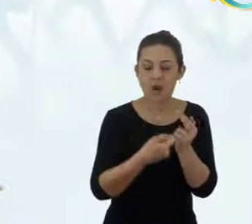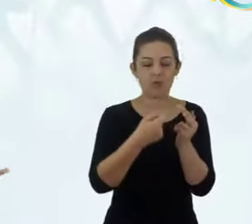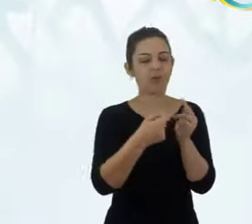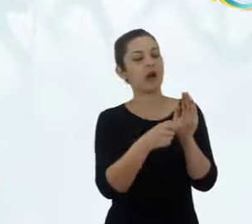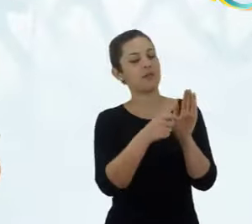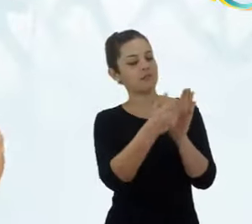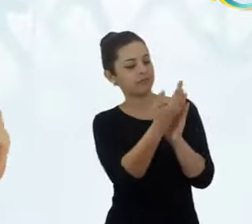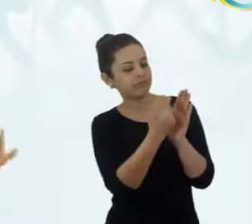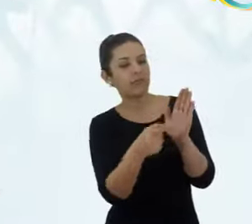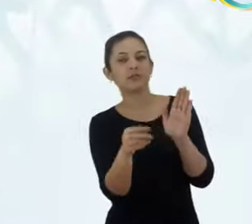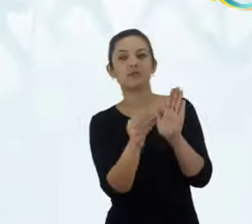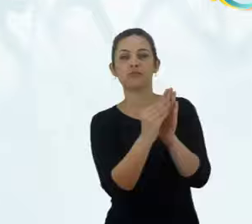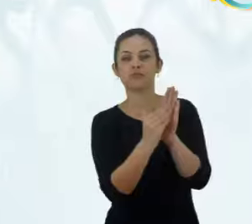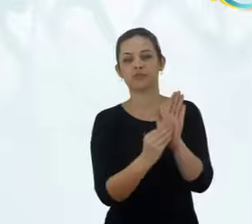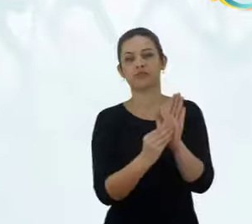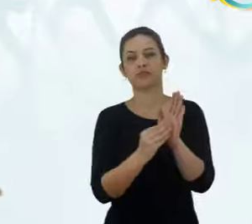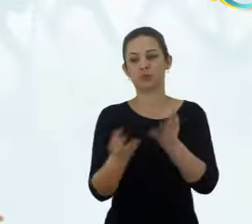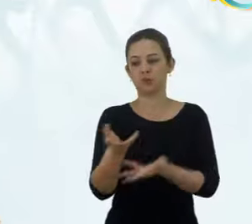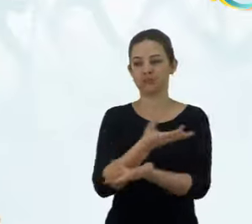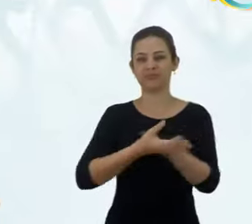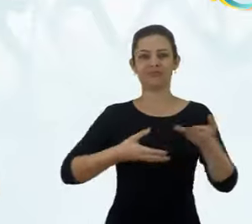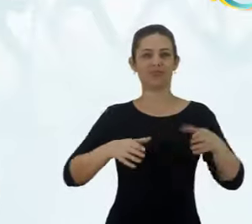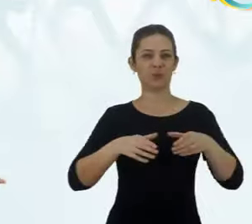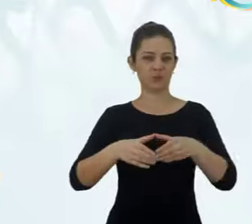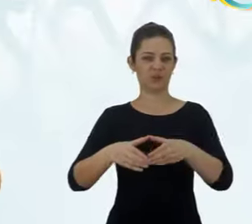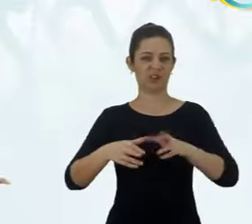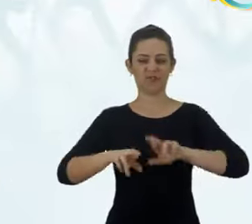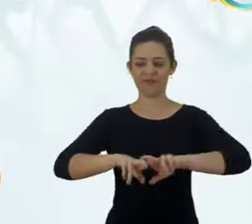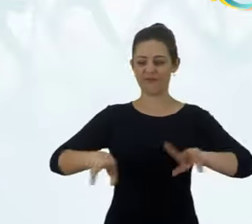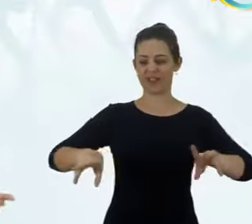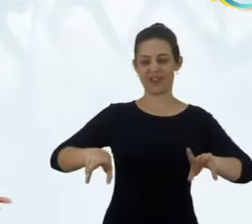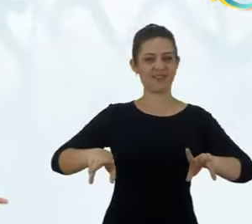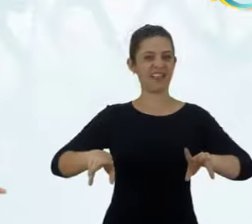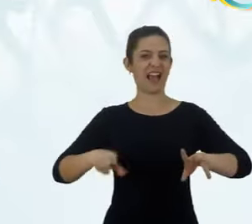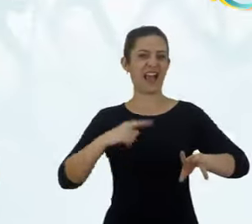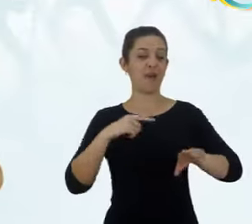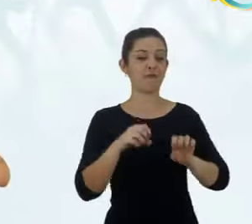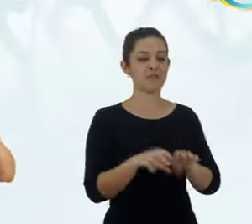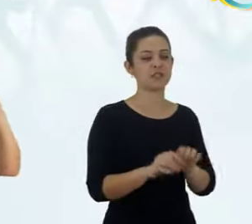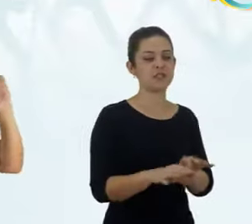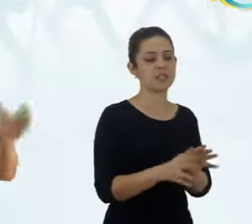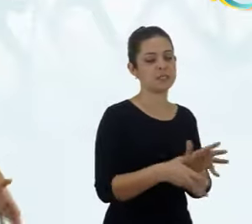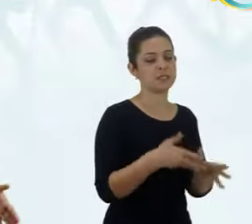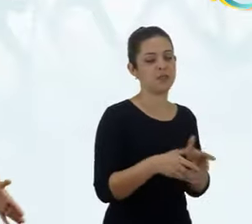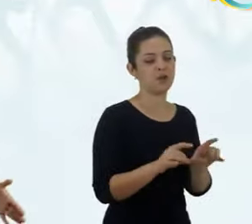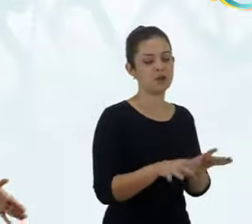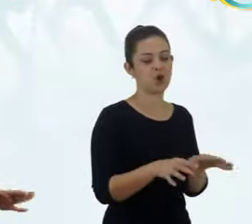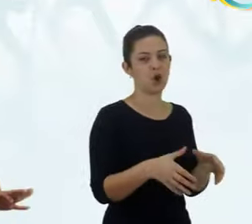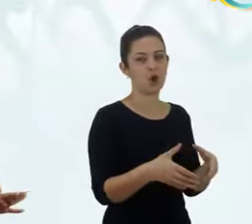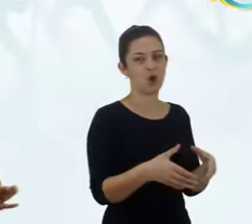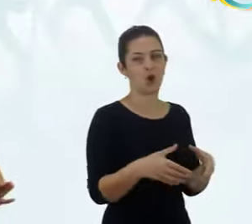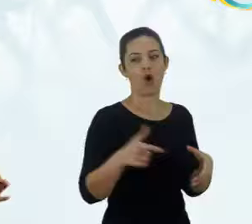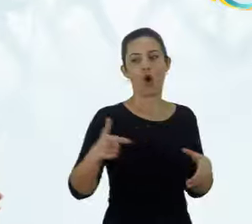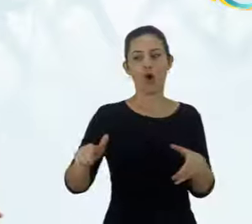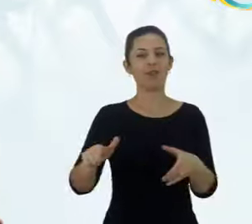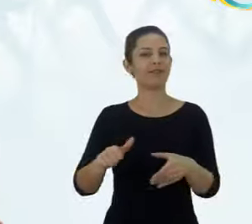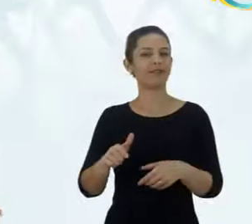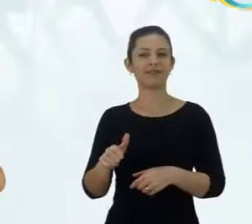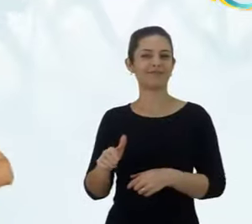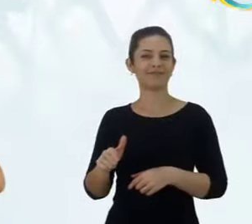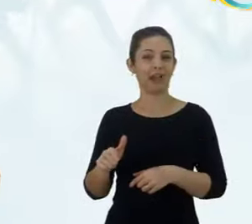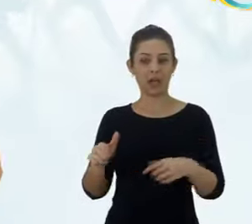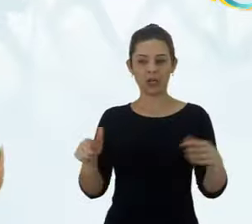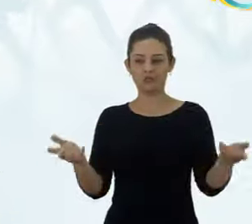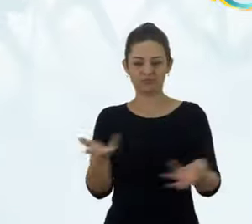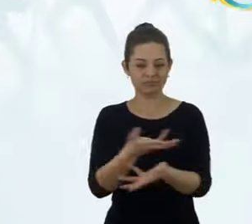amarelo. Então, era um aprendizado em conjunto, não tinha uma diferenciação. Eu vou ensinar Libras só para esse e os demais